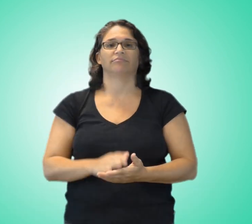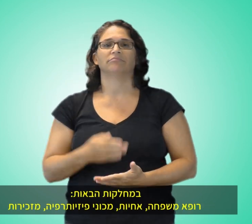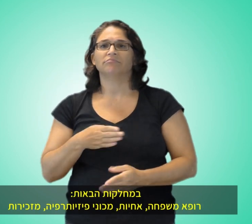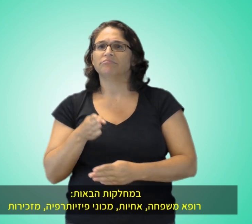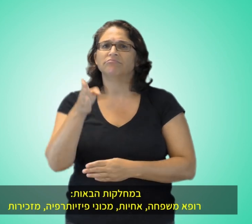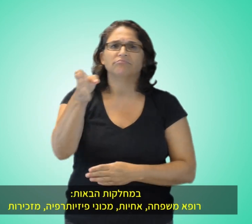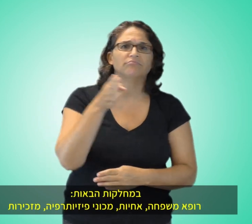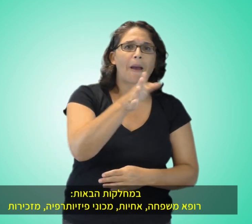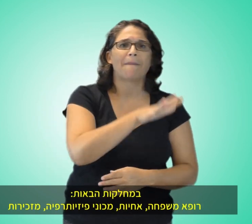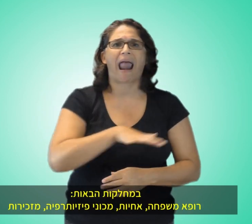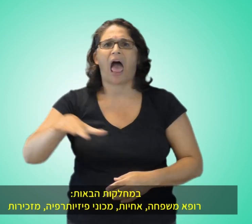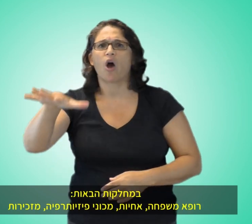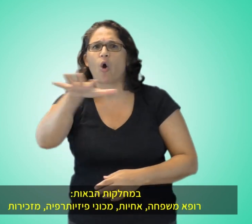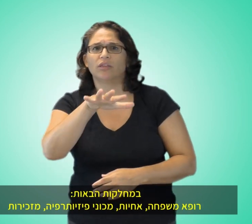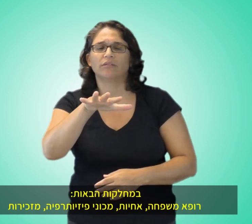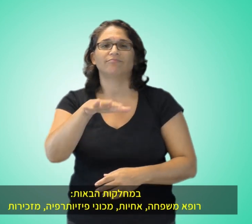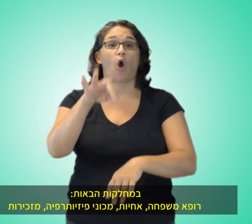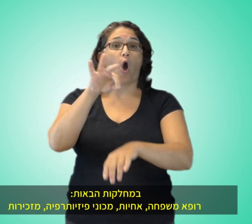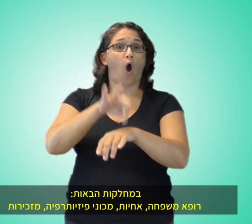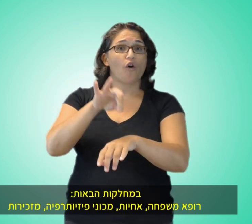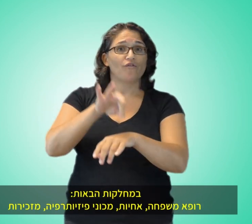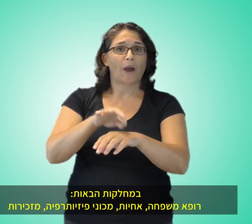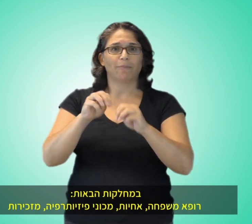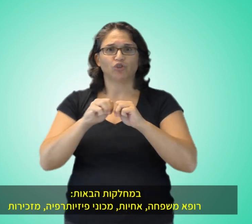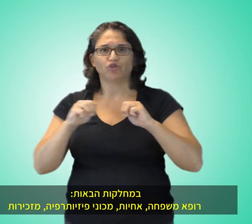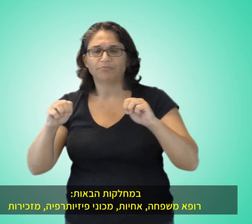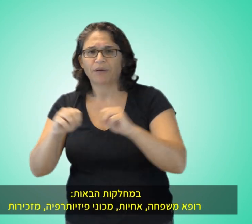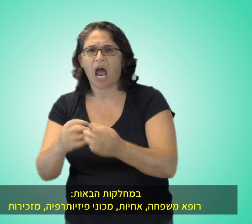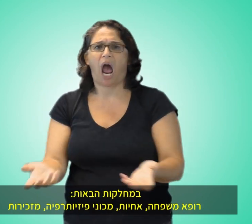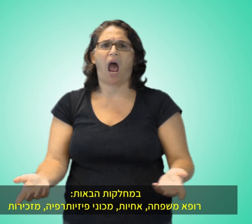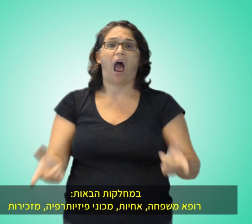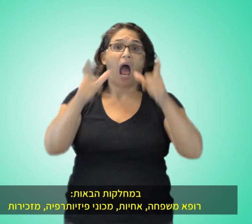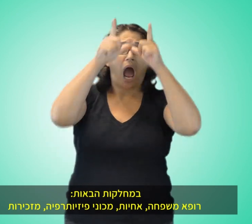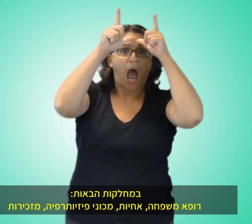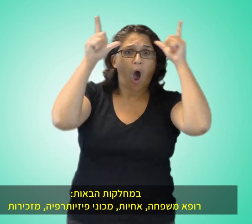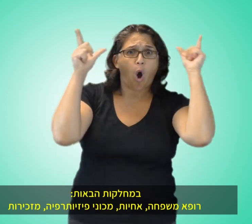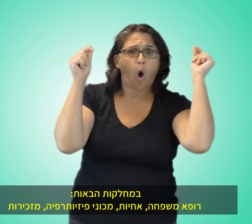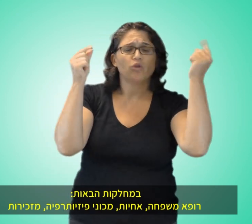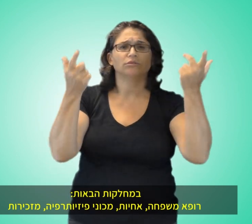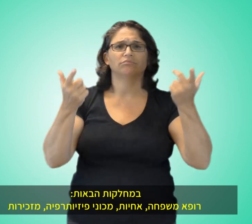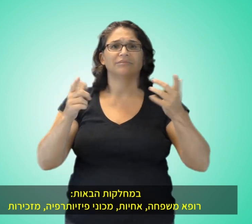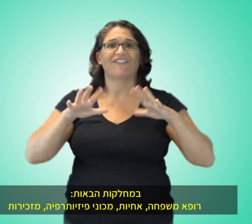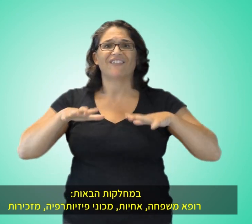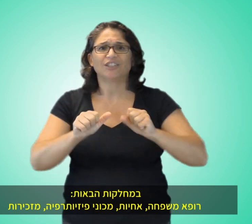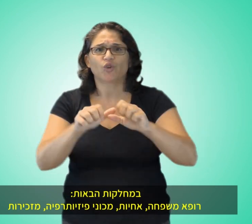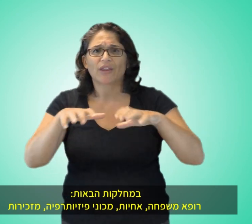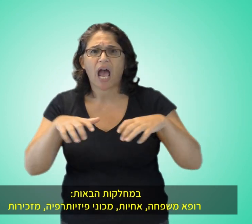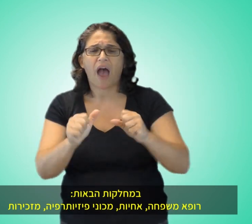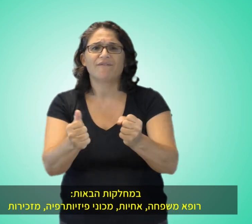15. במחלקות הבאות, רופא משפחה, אחיות, מכוני פיזיותרפיה, מזכירות.